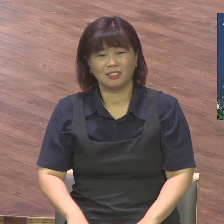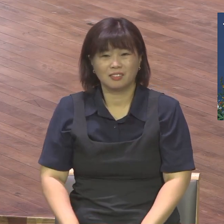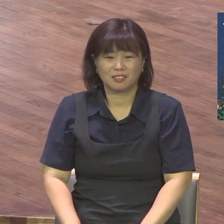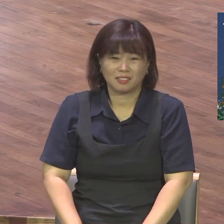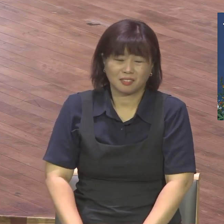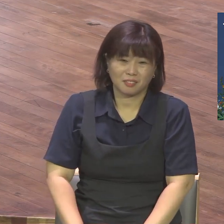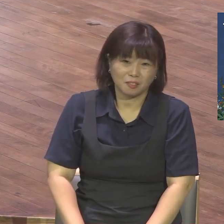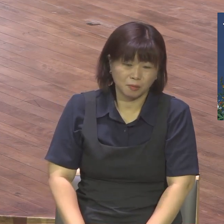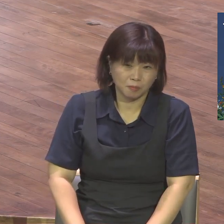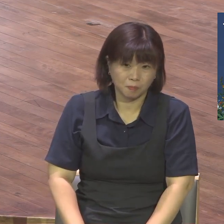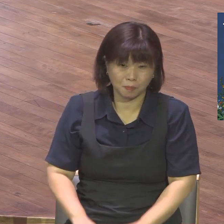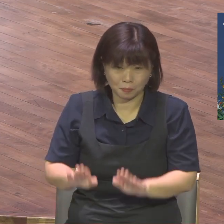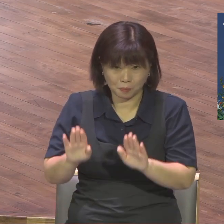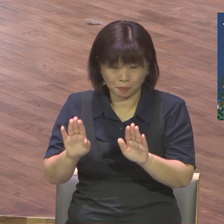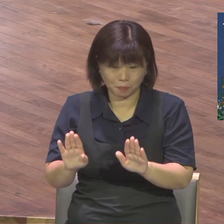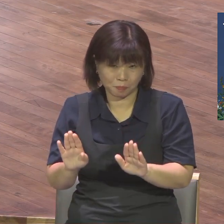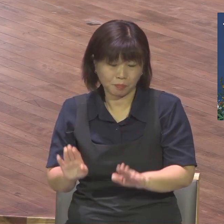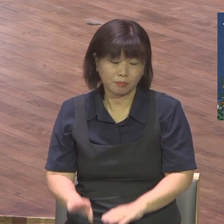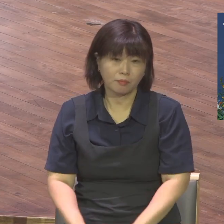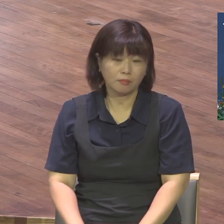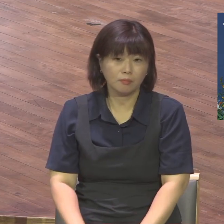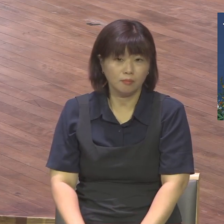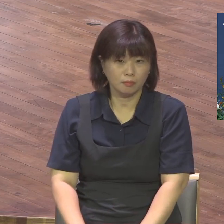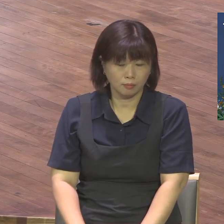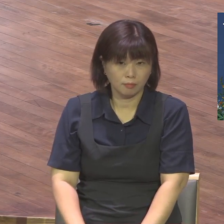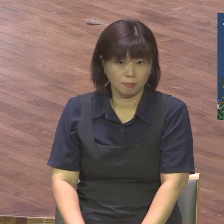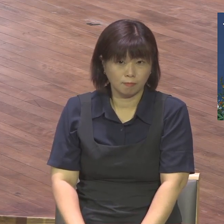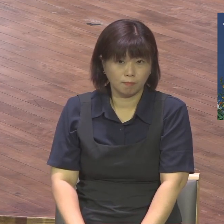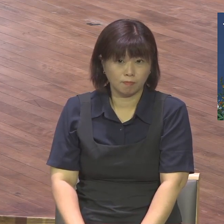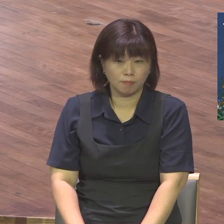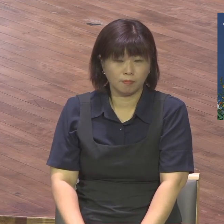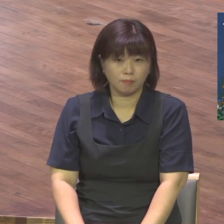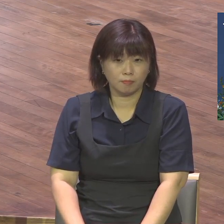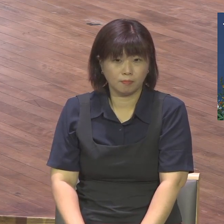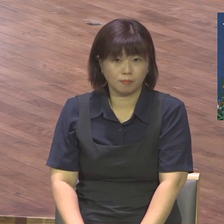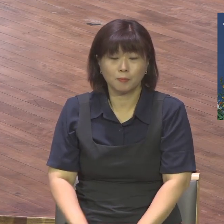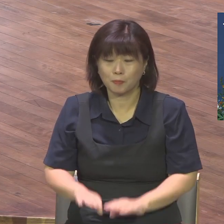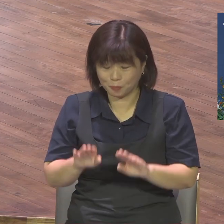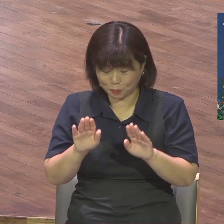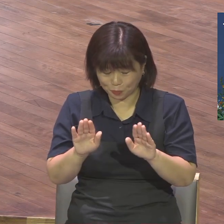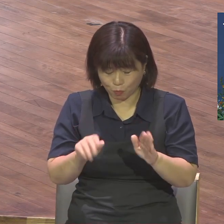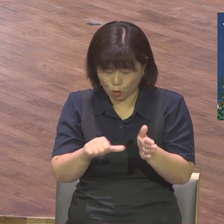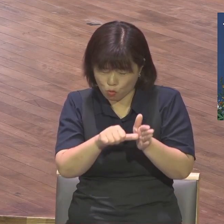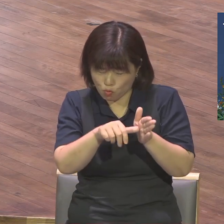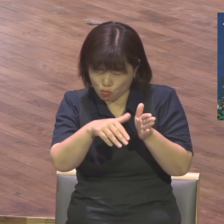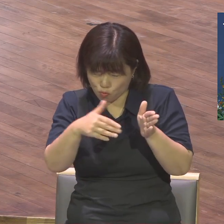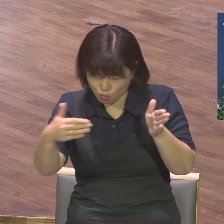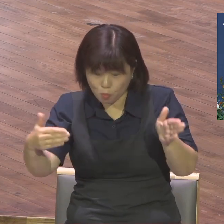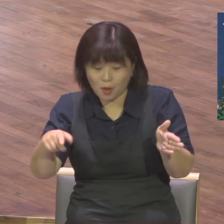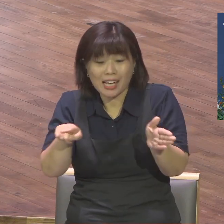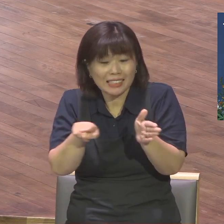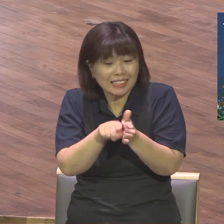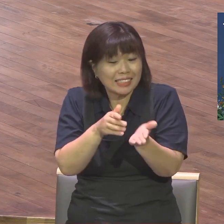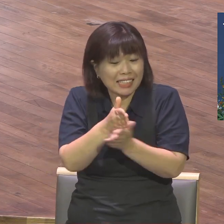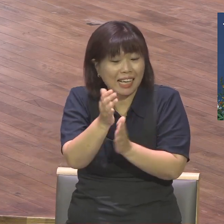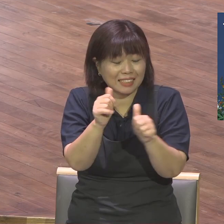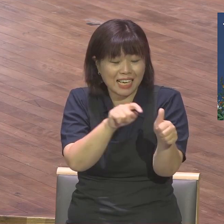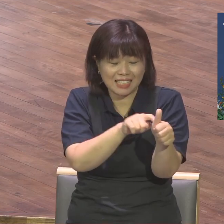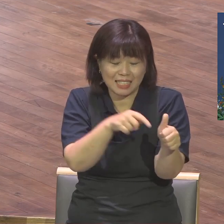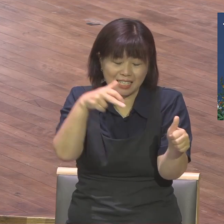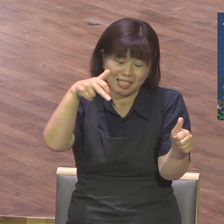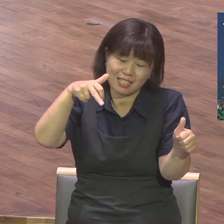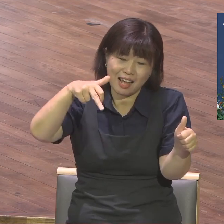스위스의 유명한 사상가 크리스찬 칼 힐티라는 분이 인간 생애의 최고의 날은 자기